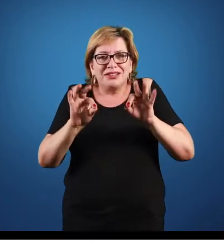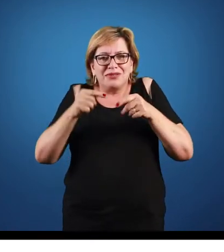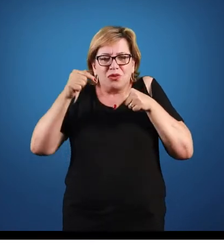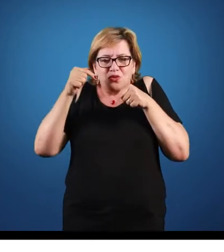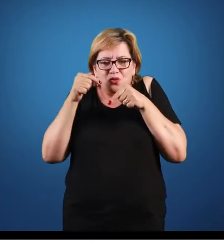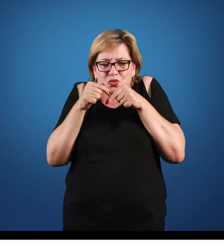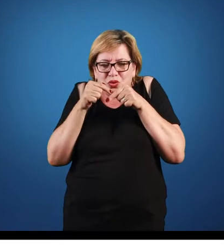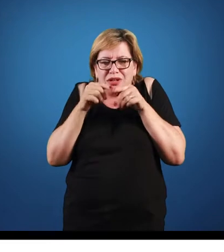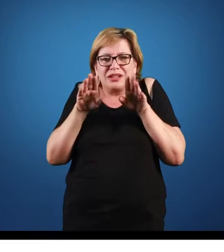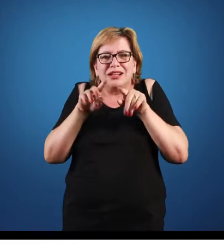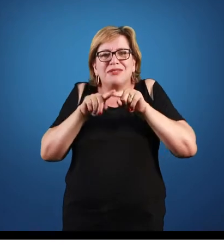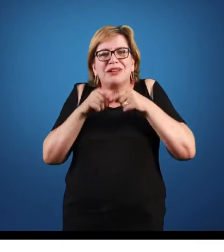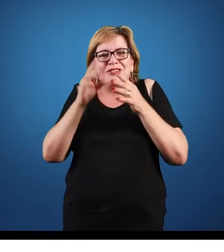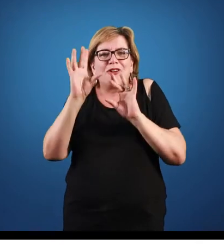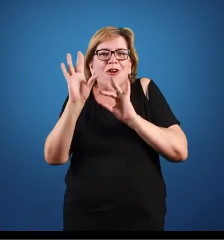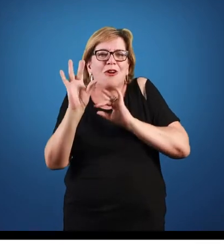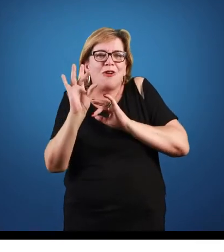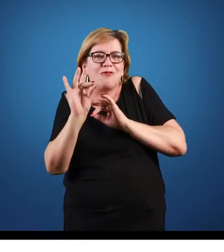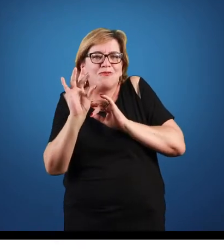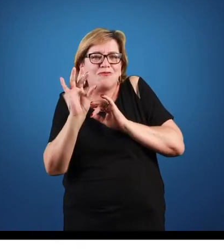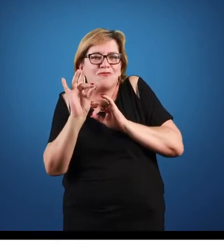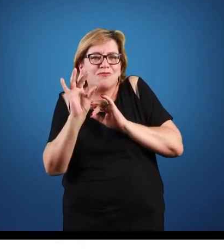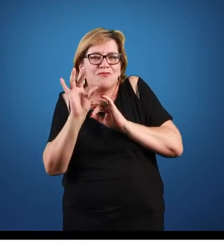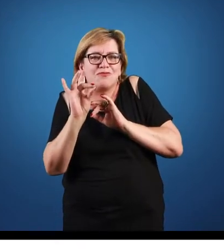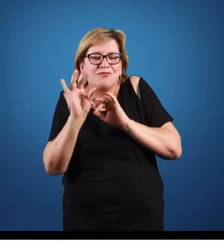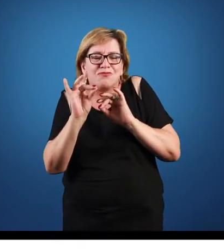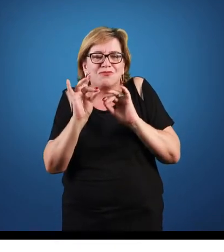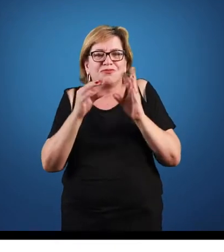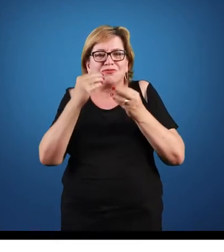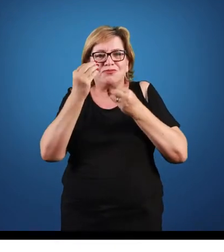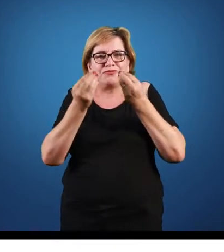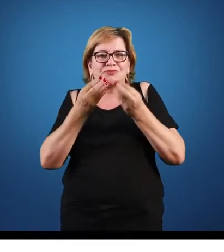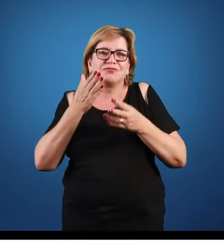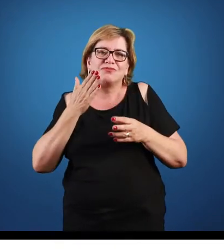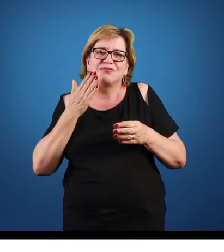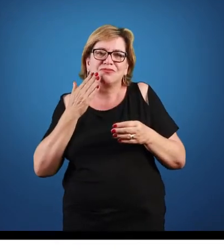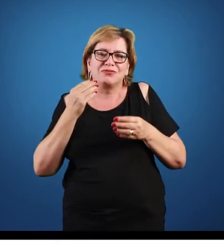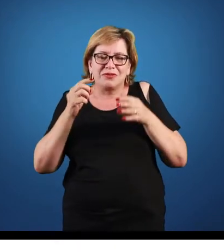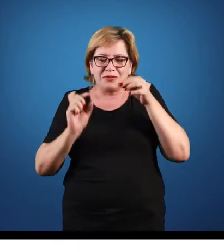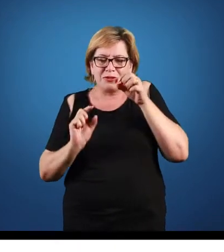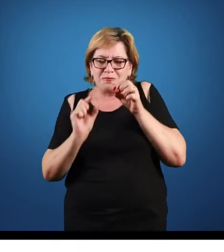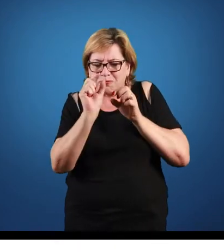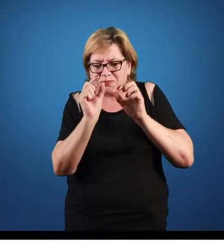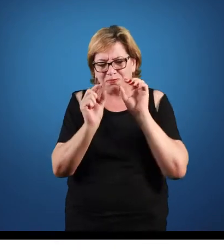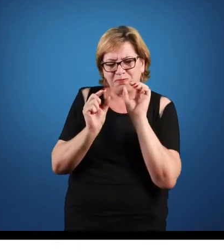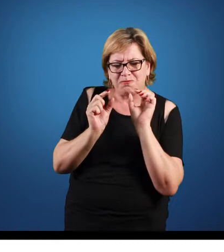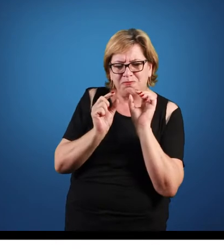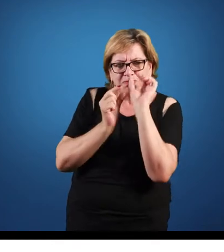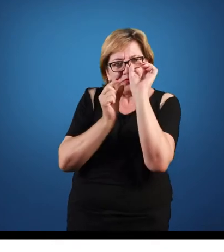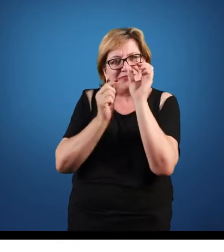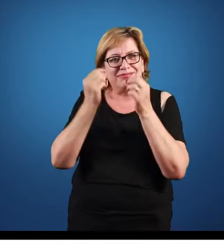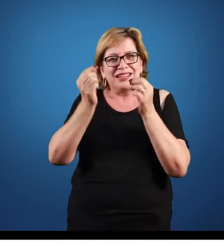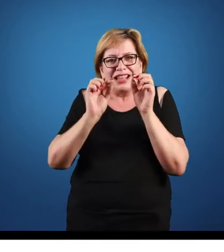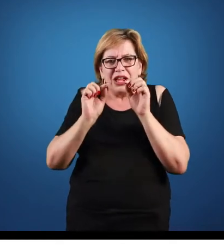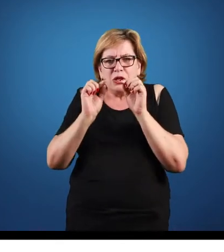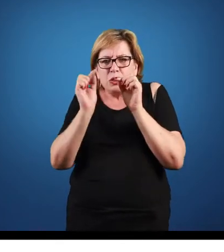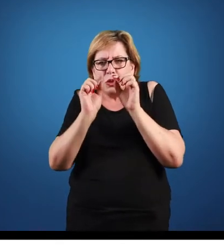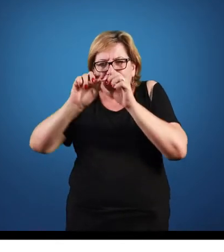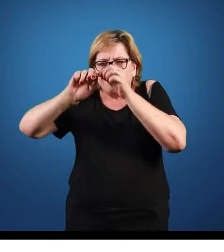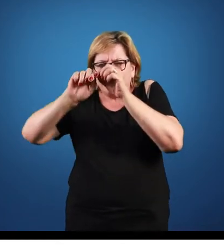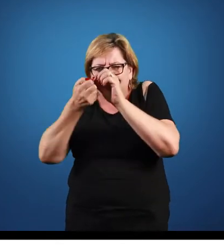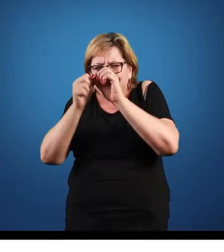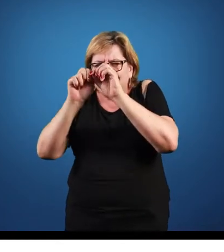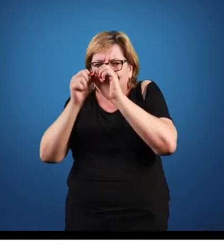colado com a madeira faz o papel do tronco e cantando o povo é mais fácil pra encaixar depois sem que possa fazer um buraco aqui colocar um